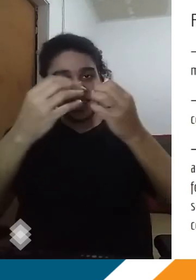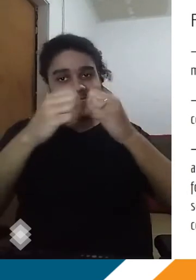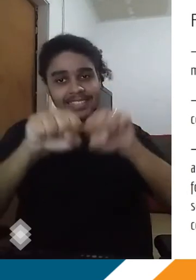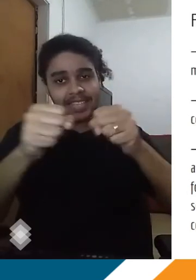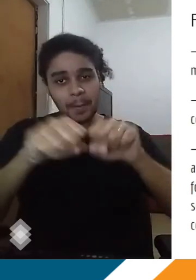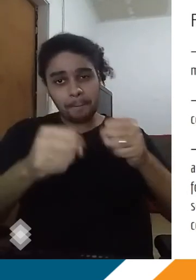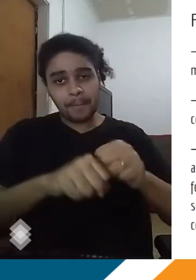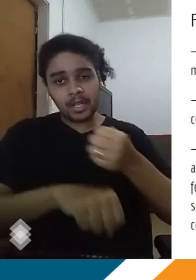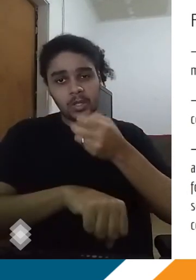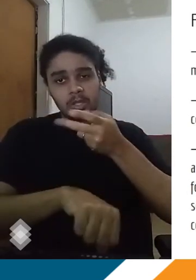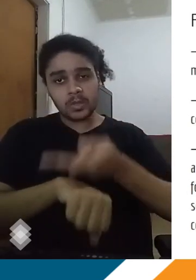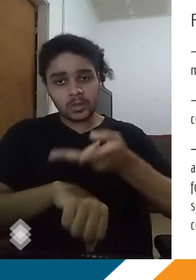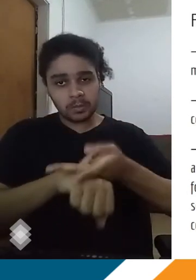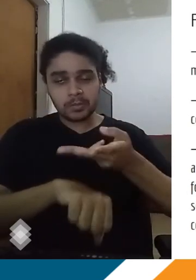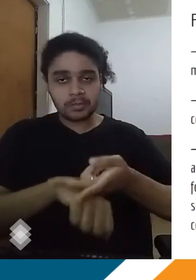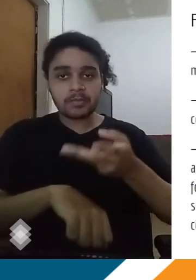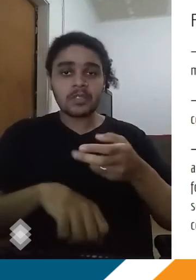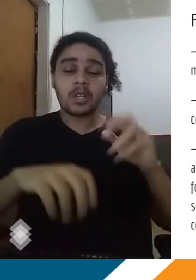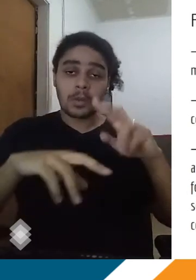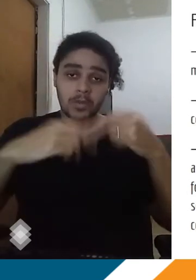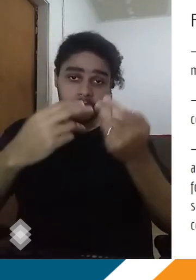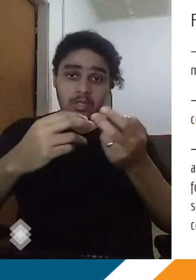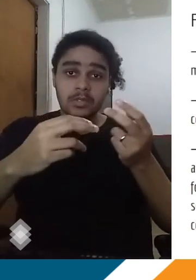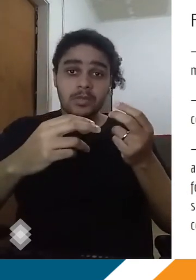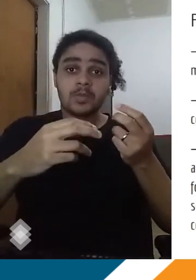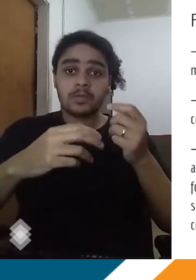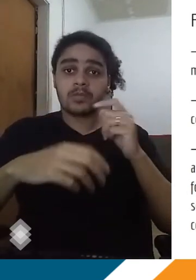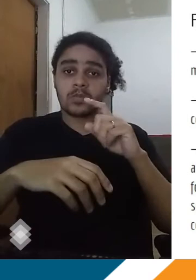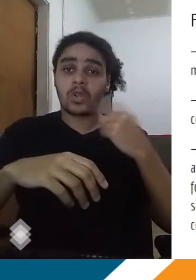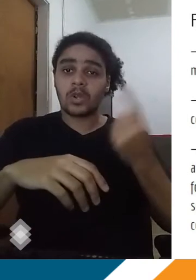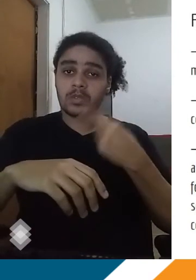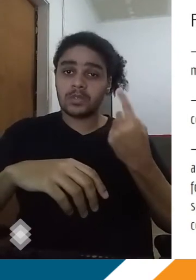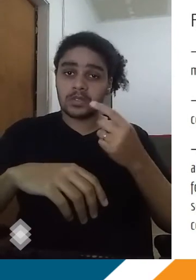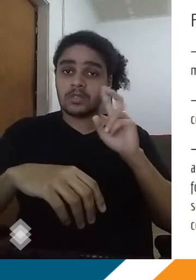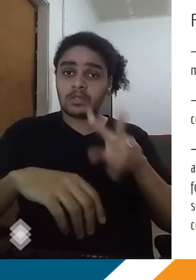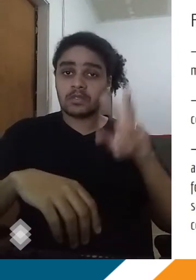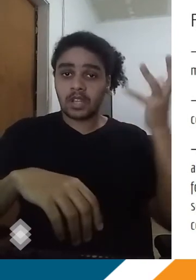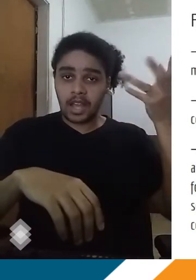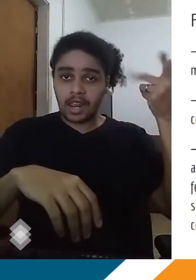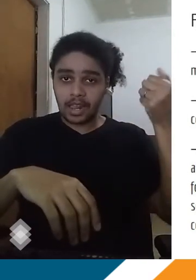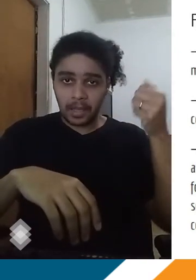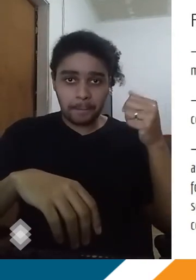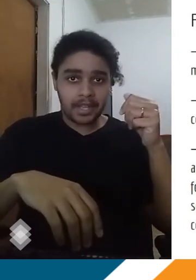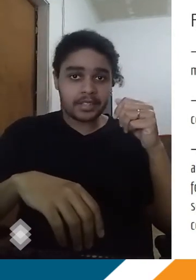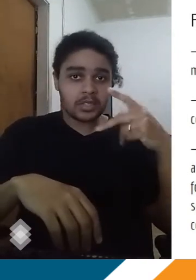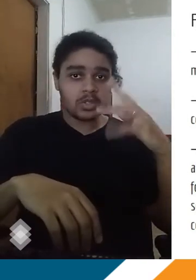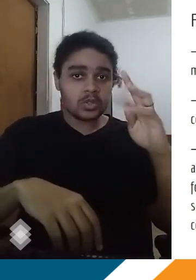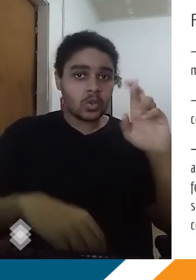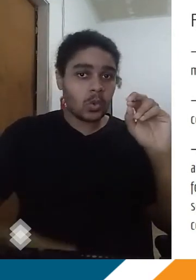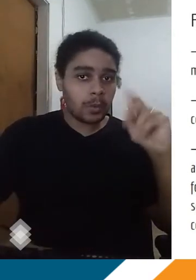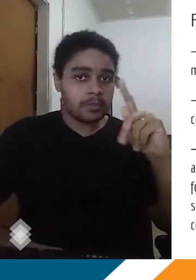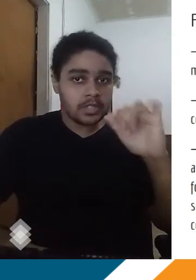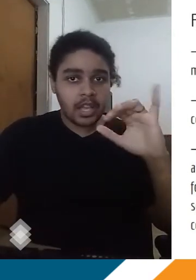Por conta da ação das chuvas e por conta da ação dos rios, né? Da erosão fluvial. Portanto, como a gente está submetido em um